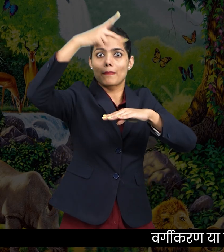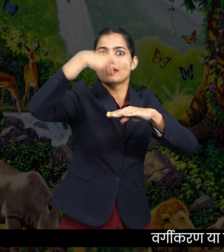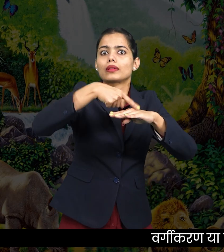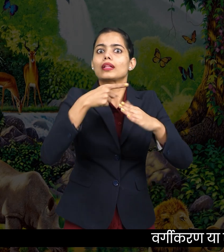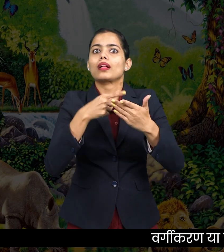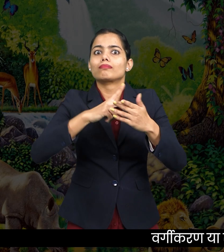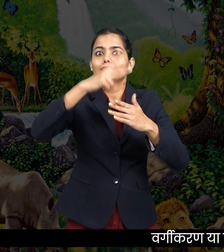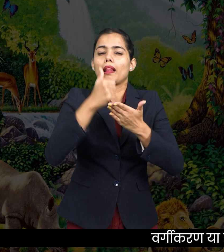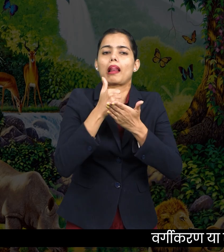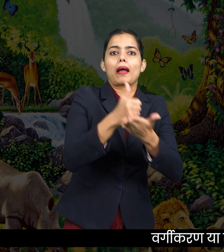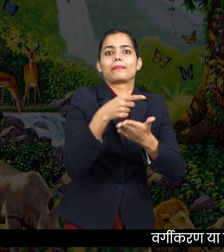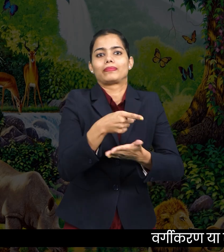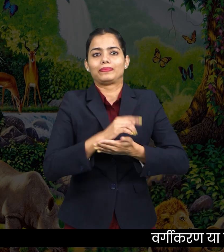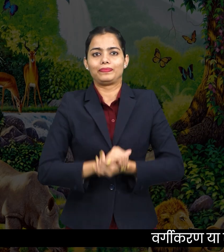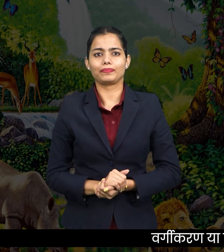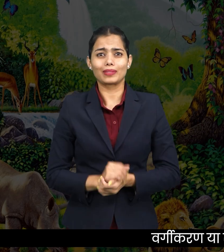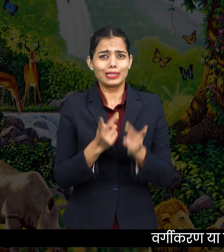करते.